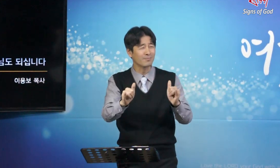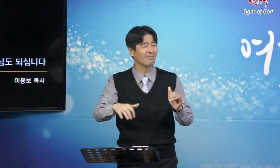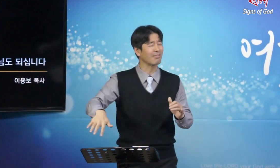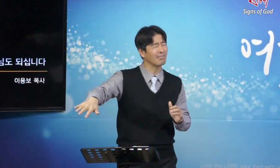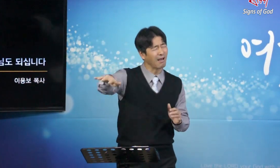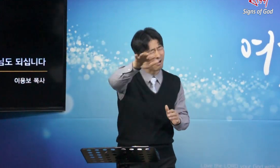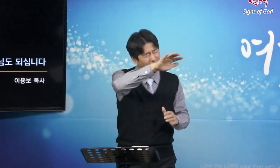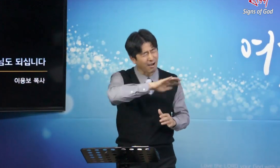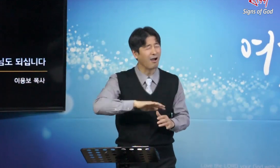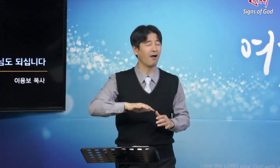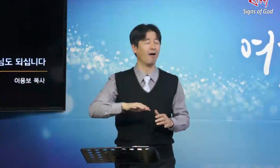유럽의 사람들이